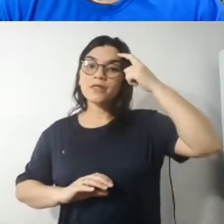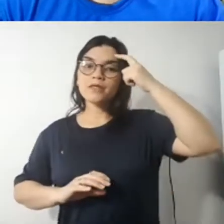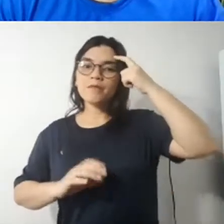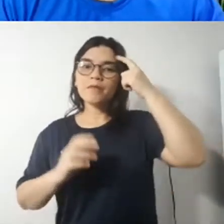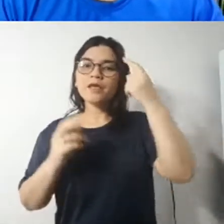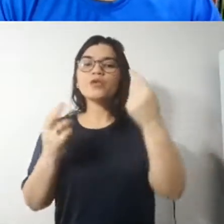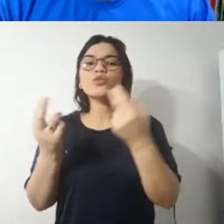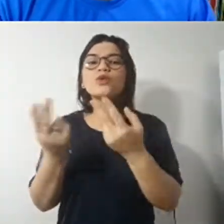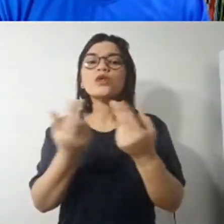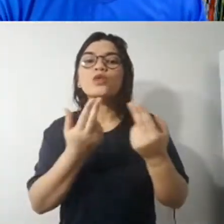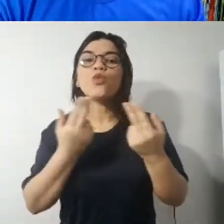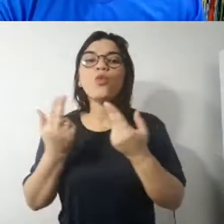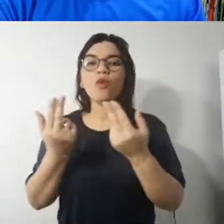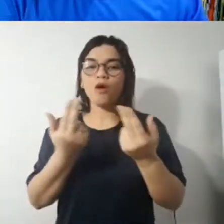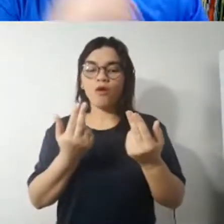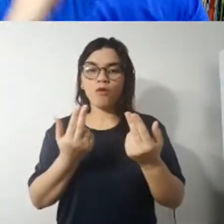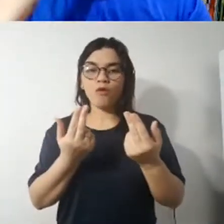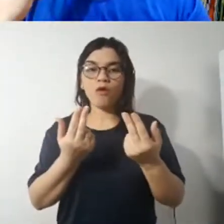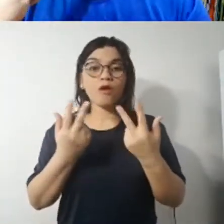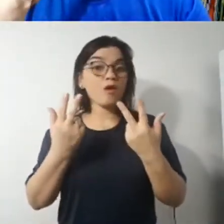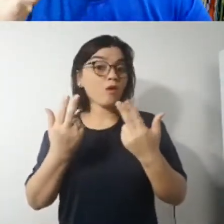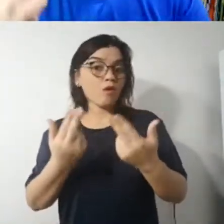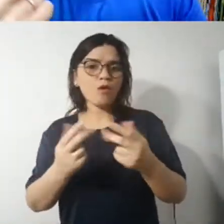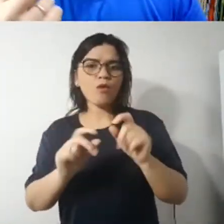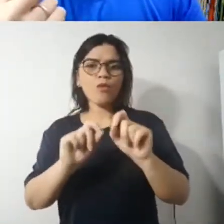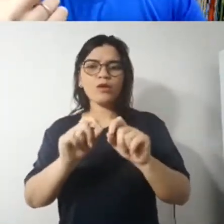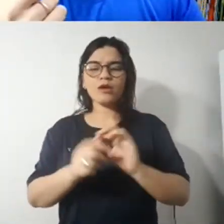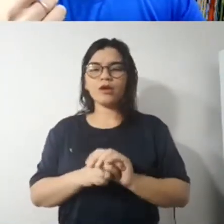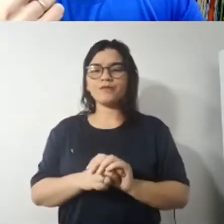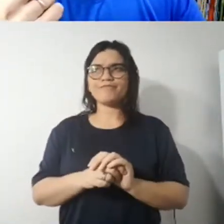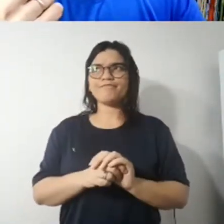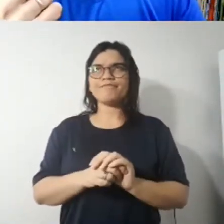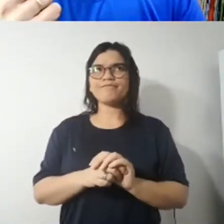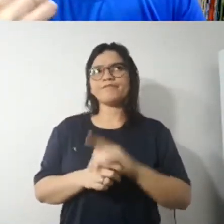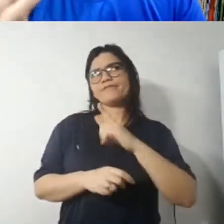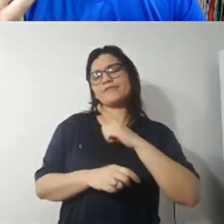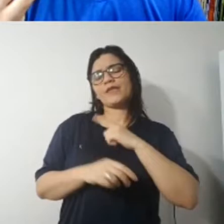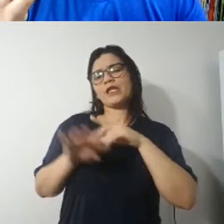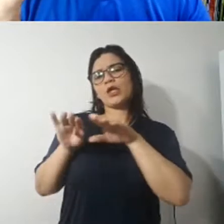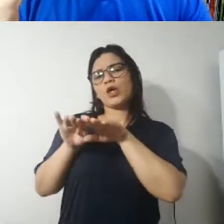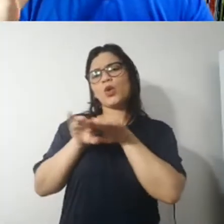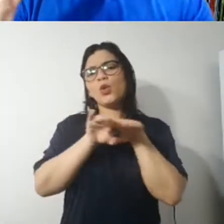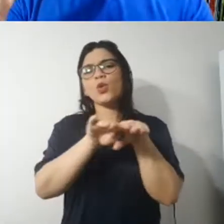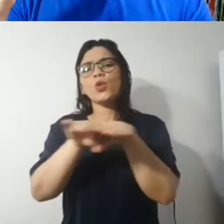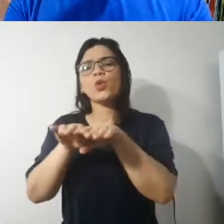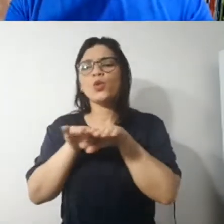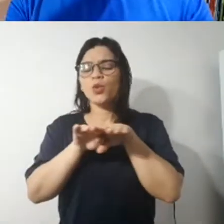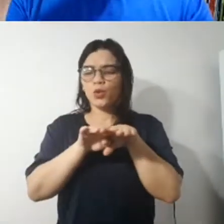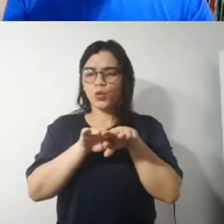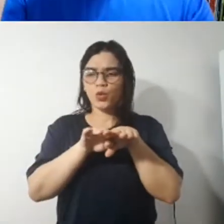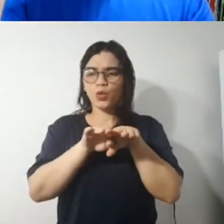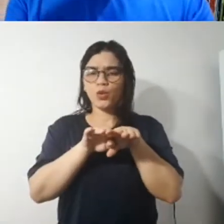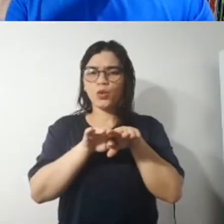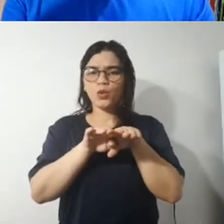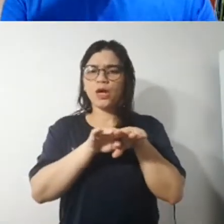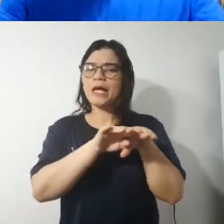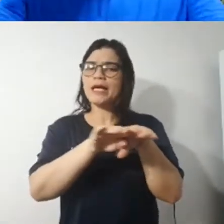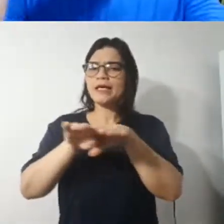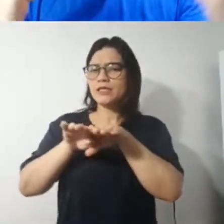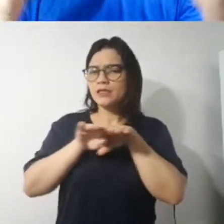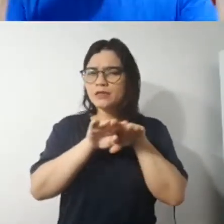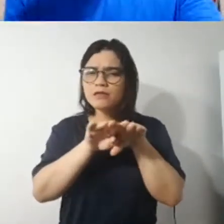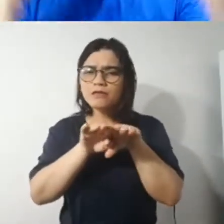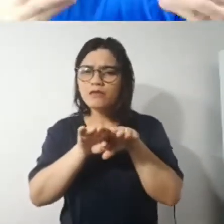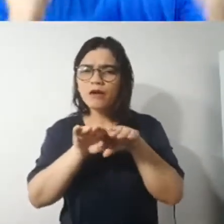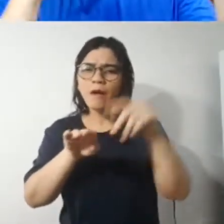Pedro aqui não está falando de unanimidade em termos de todos terem sempre